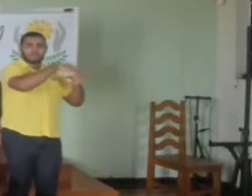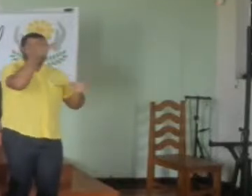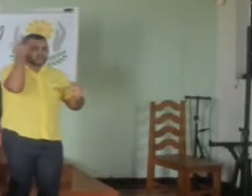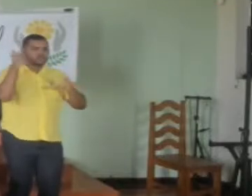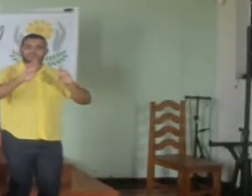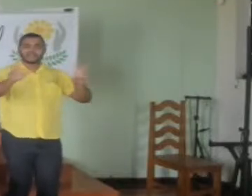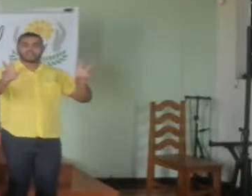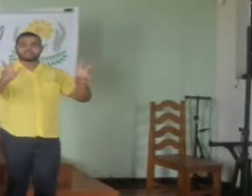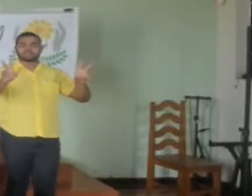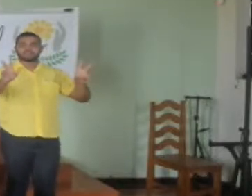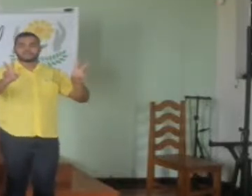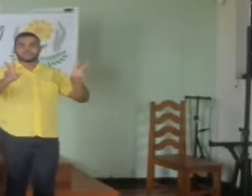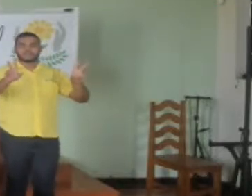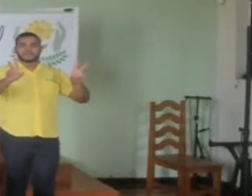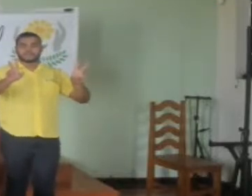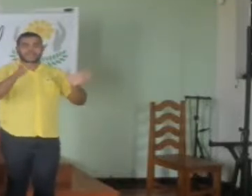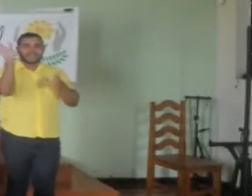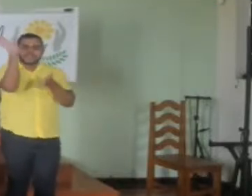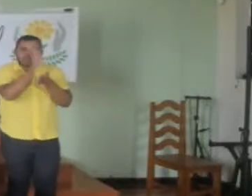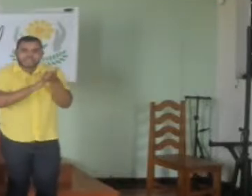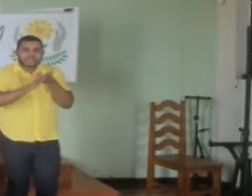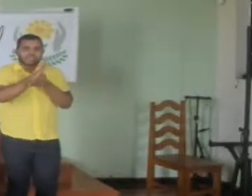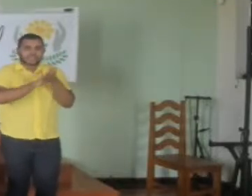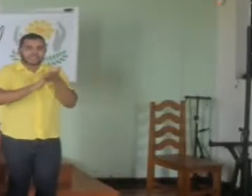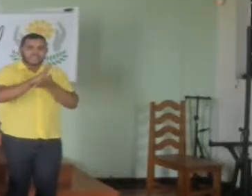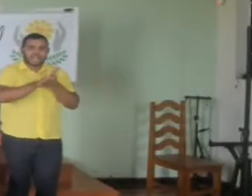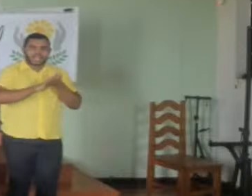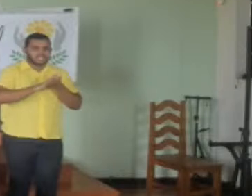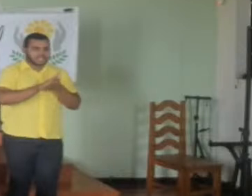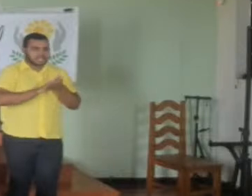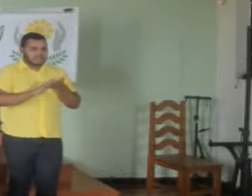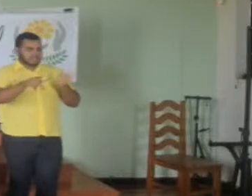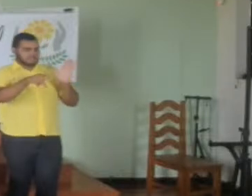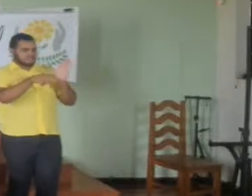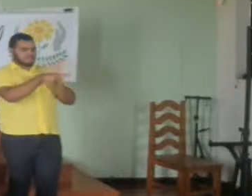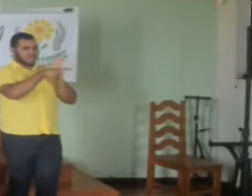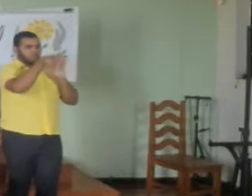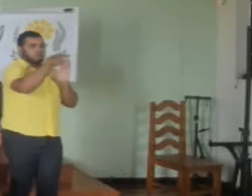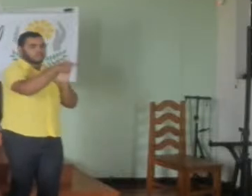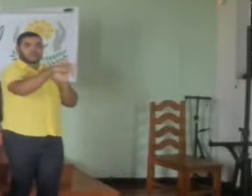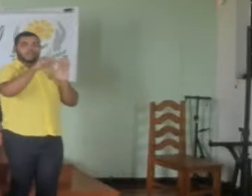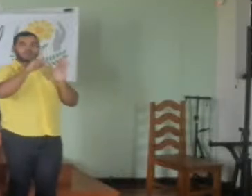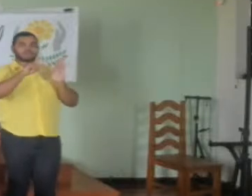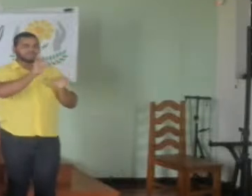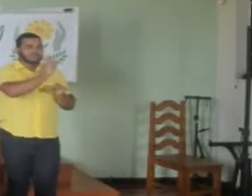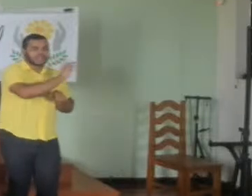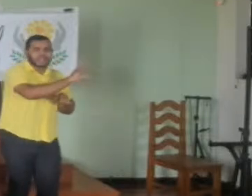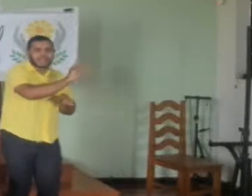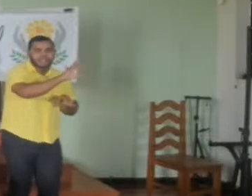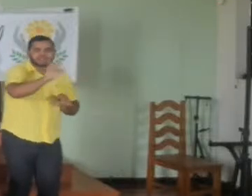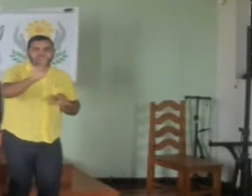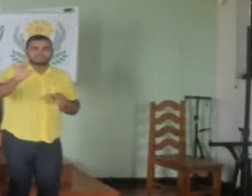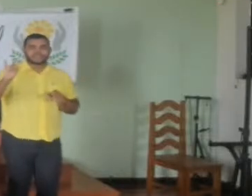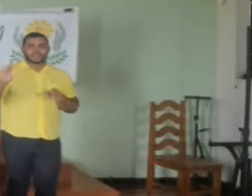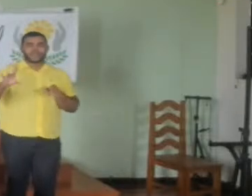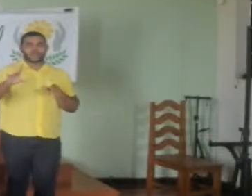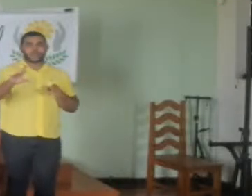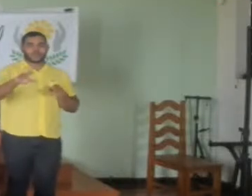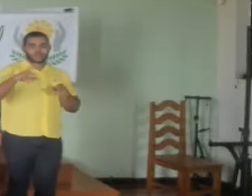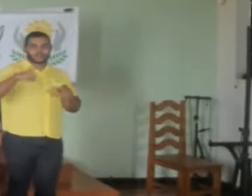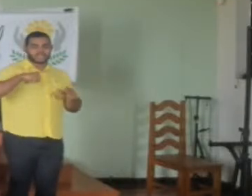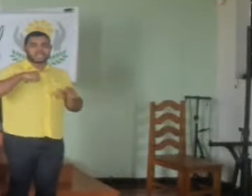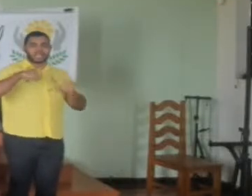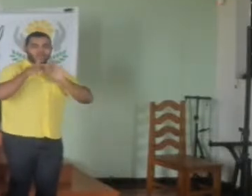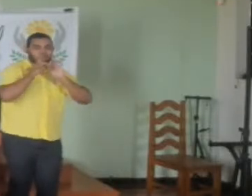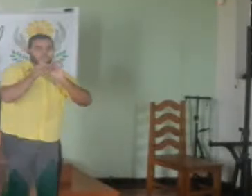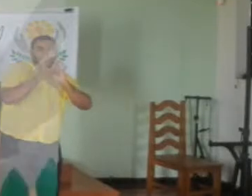pessoas. Que nada nos defina, que nada nos sujeite, que a nossa